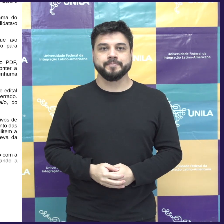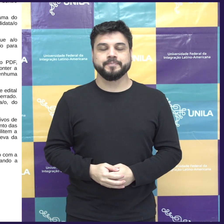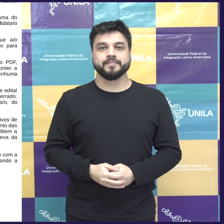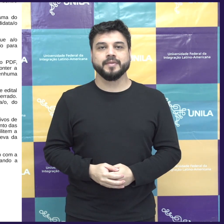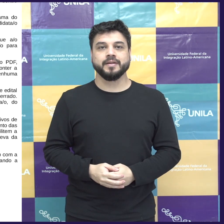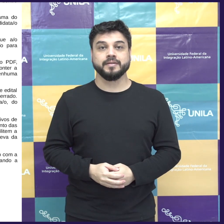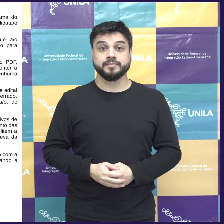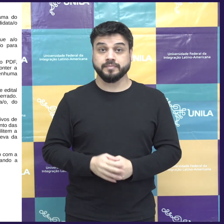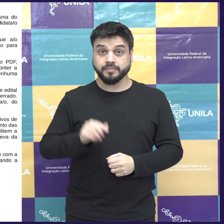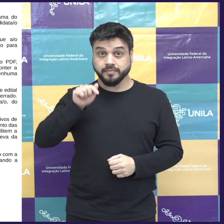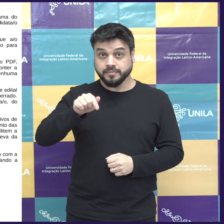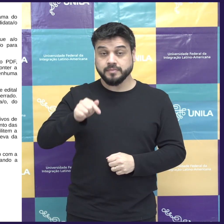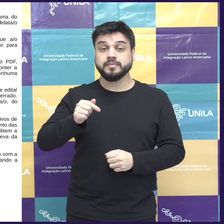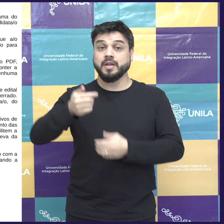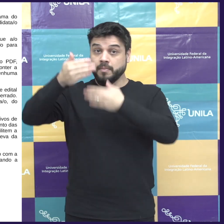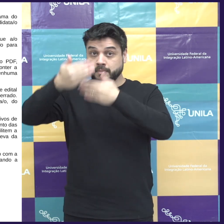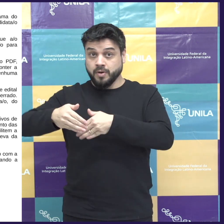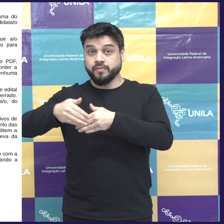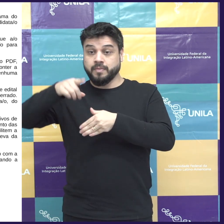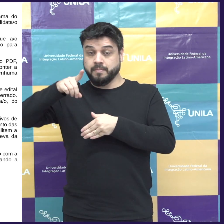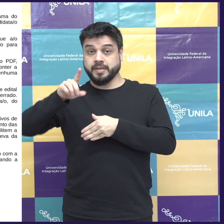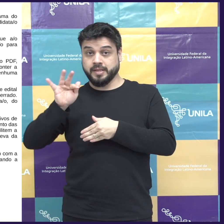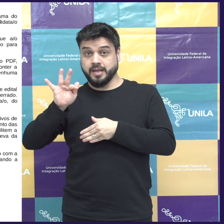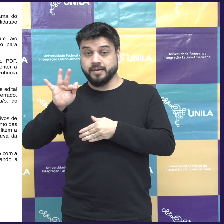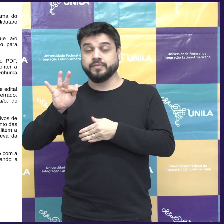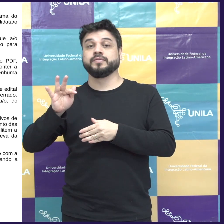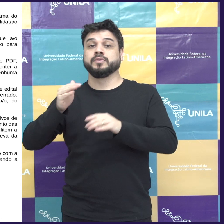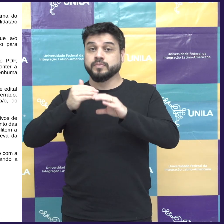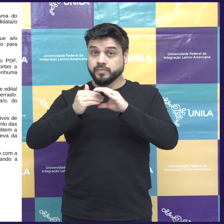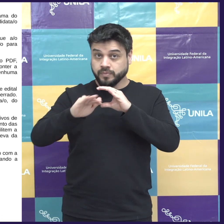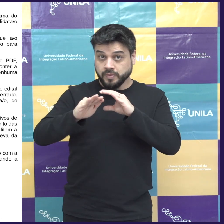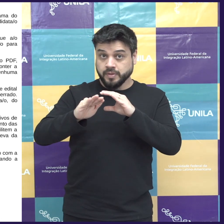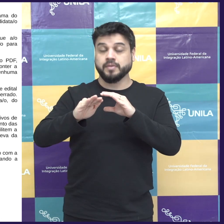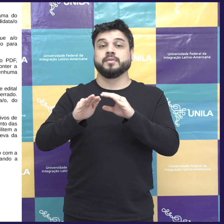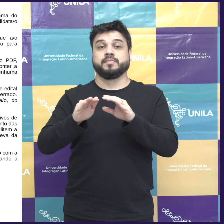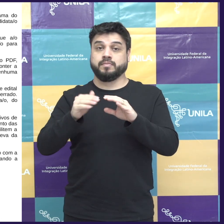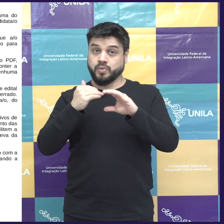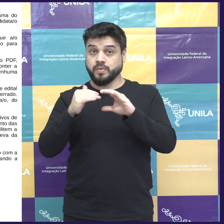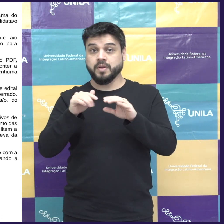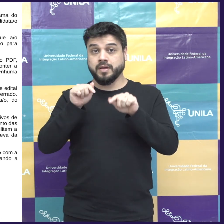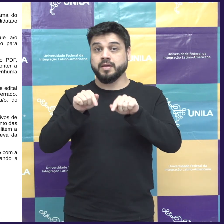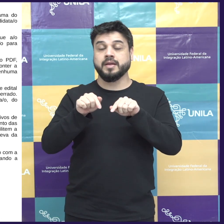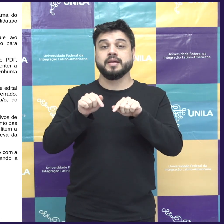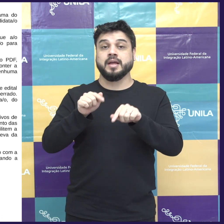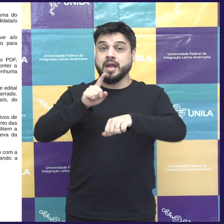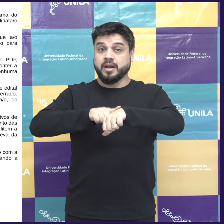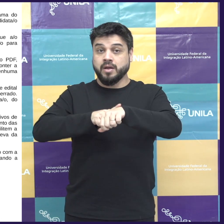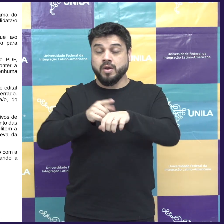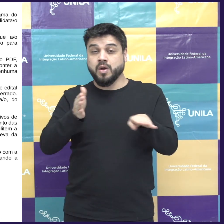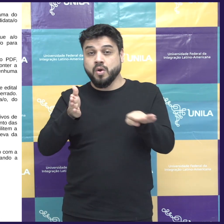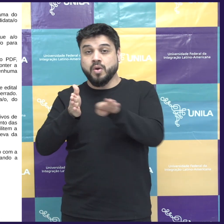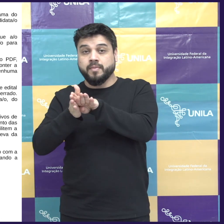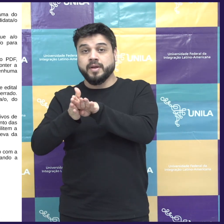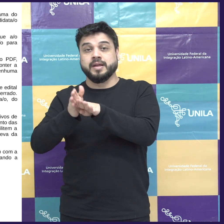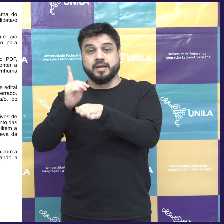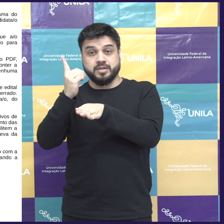secretaria.ppgri@unila.edu.br, enviando a prova em formato PDF para o PPGRI até às 18 horas, horário de